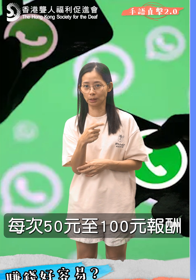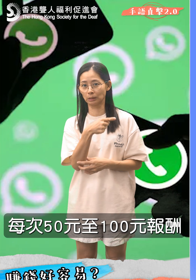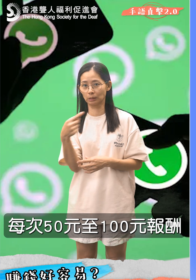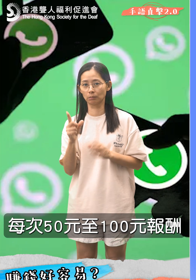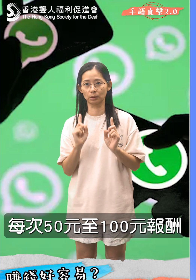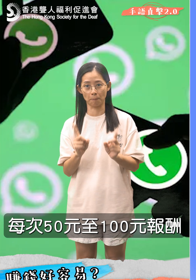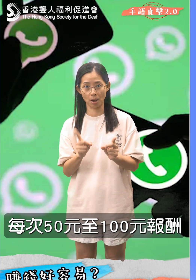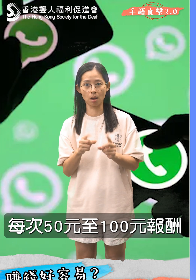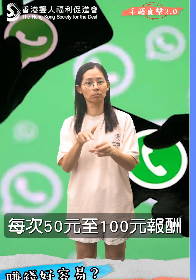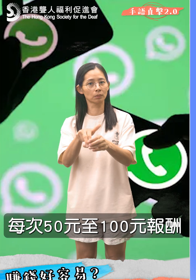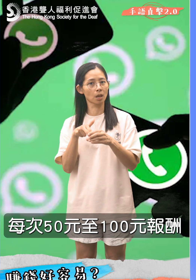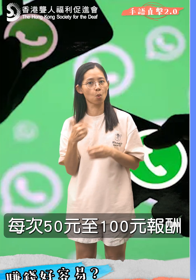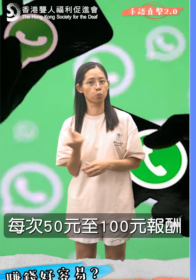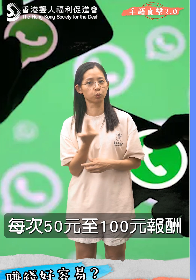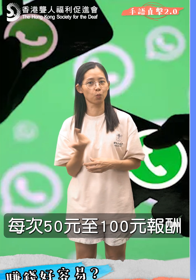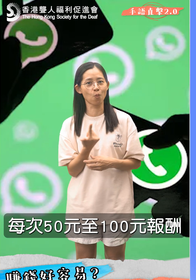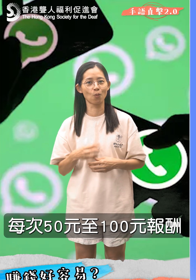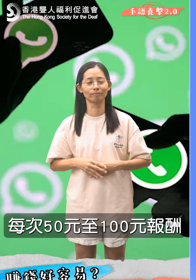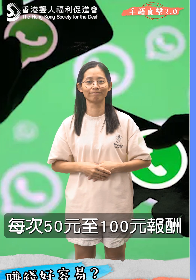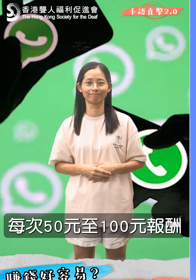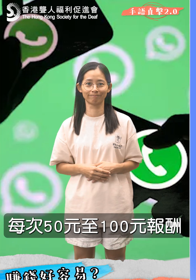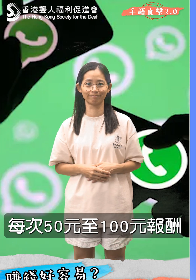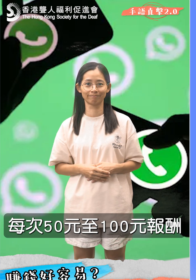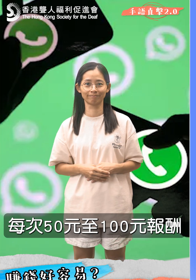次50蚊至100蚊嘅報酬。